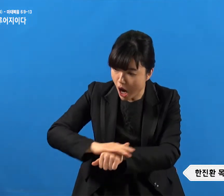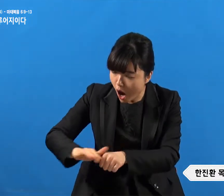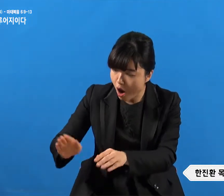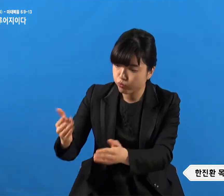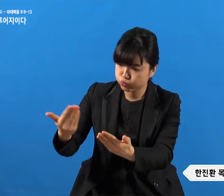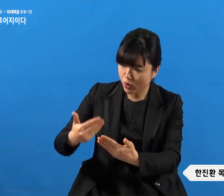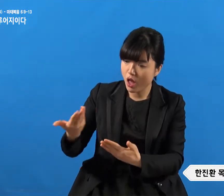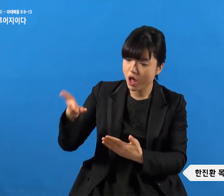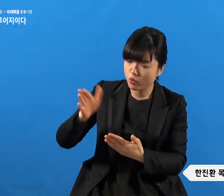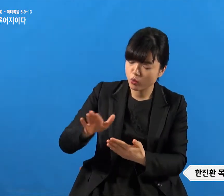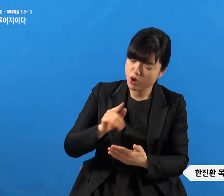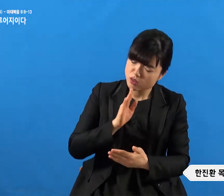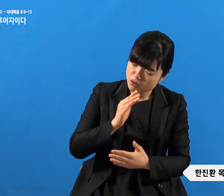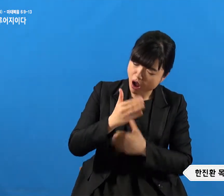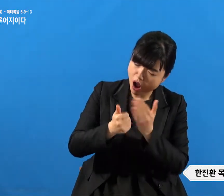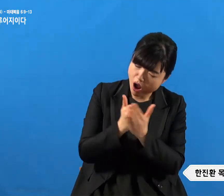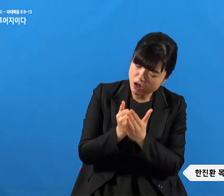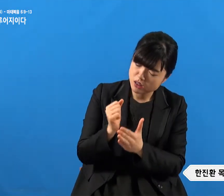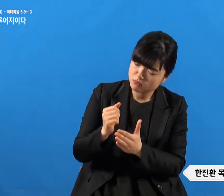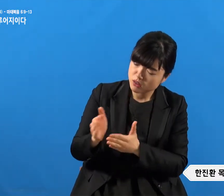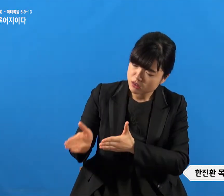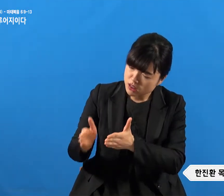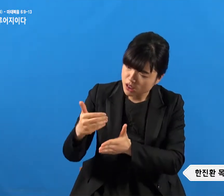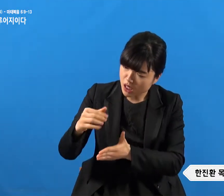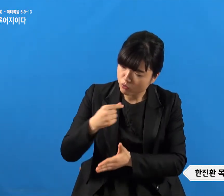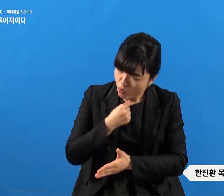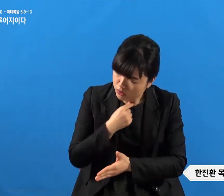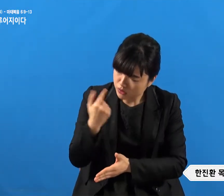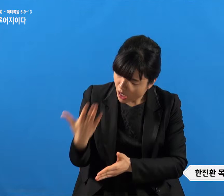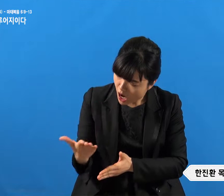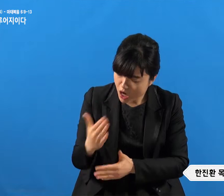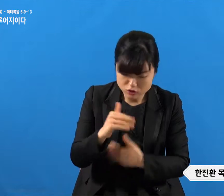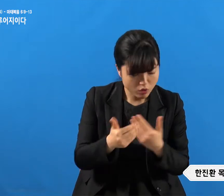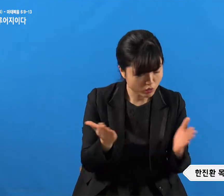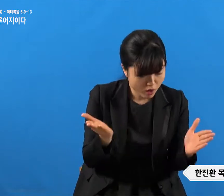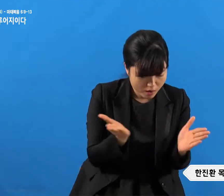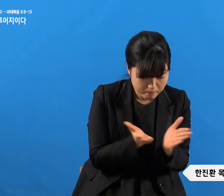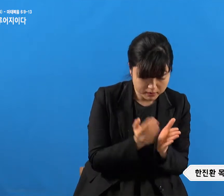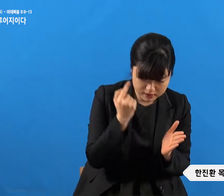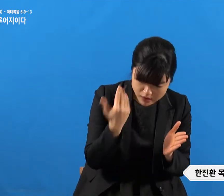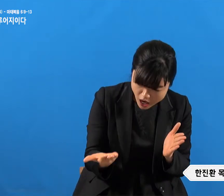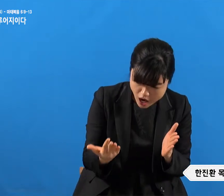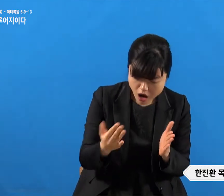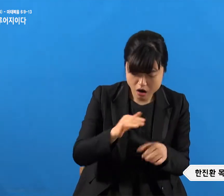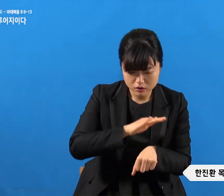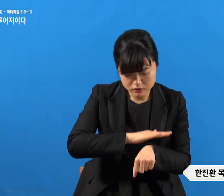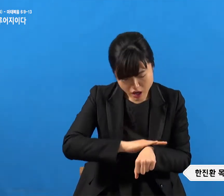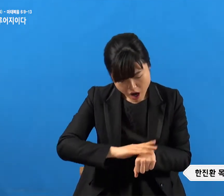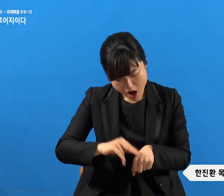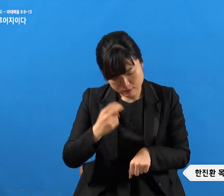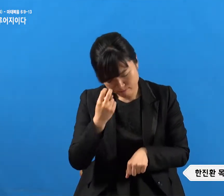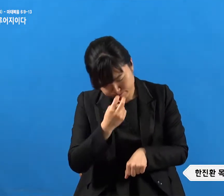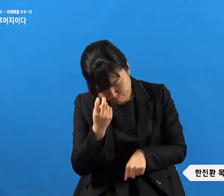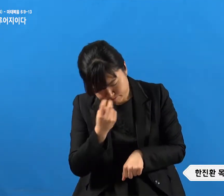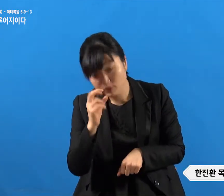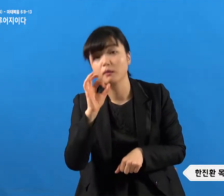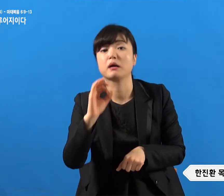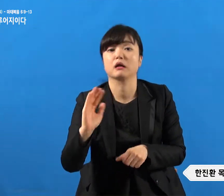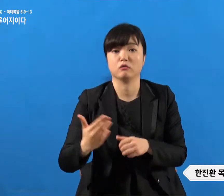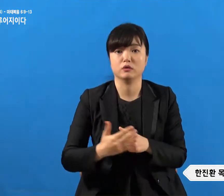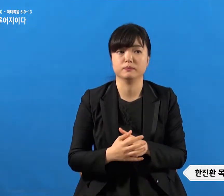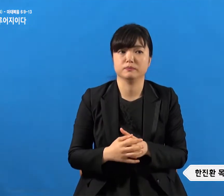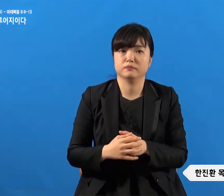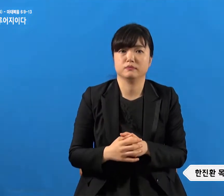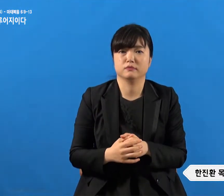쫙 열려도 그래도 내가 진짜로 그 길로 가는 게 성경의 가르침과 부합하는지 아닌지 그런 걸 잘 따져봐야 됩니다.